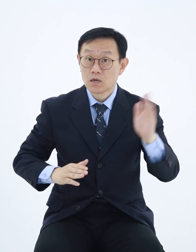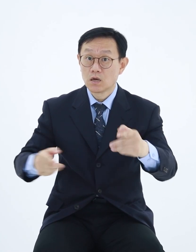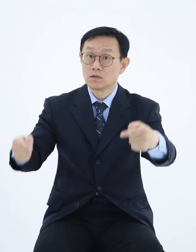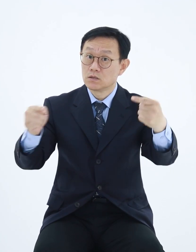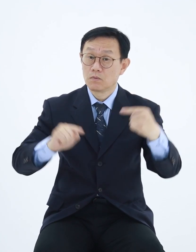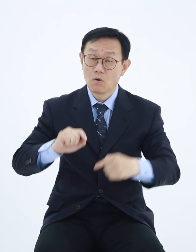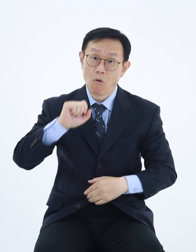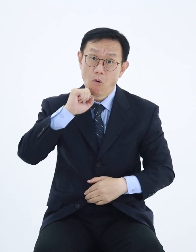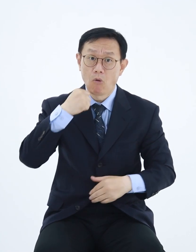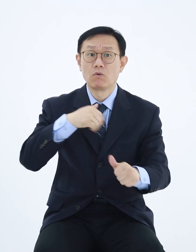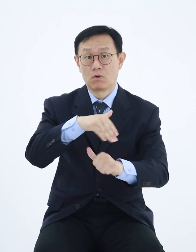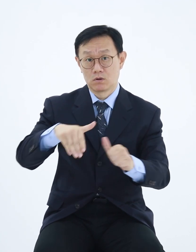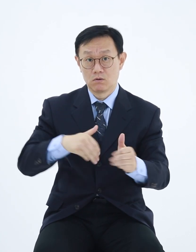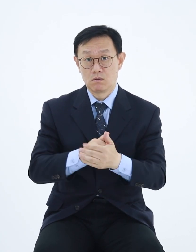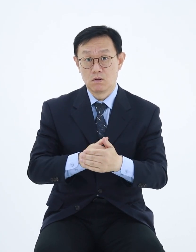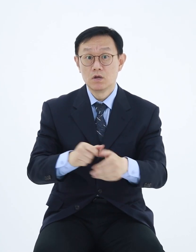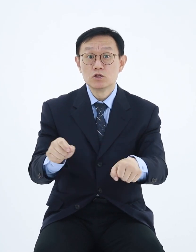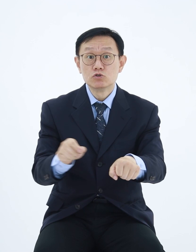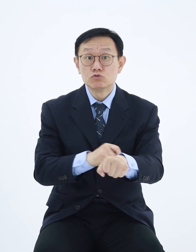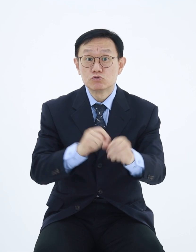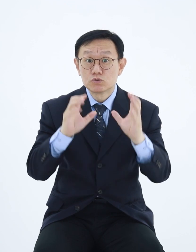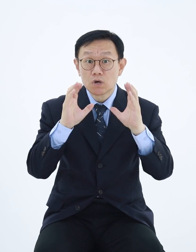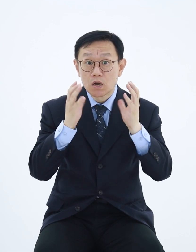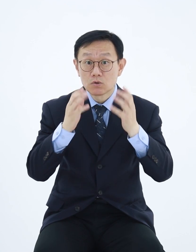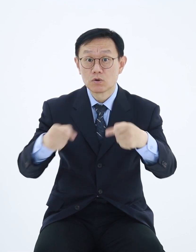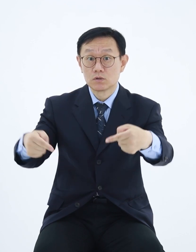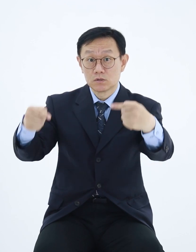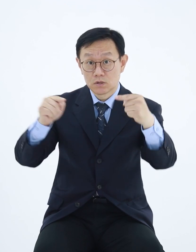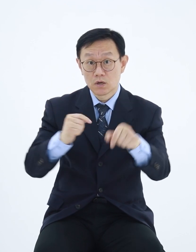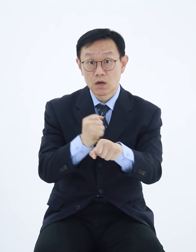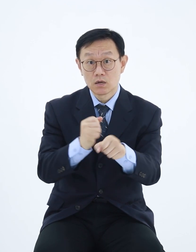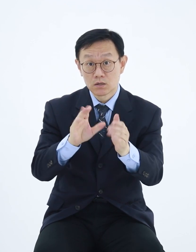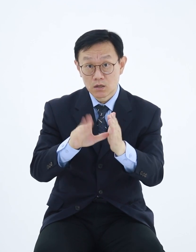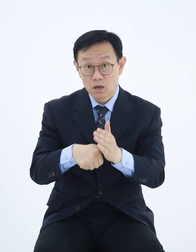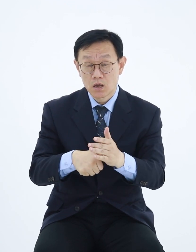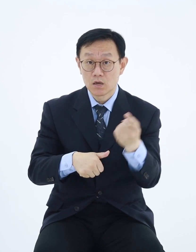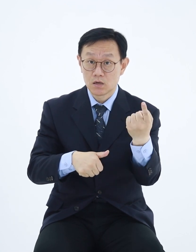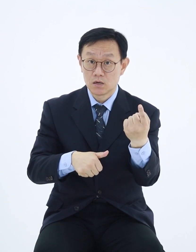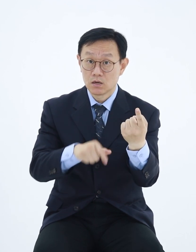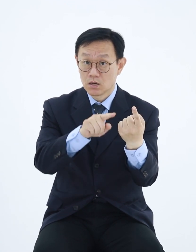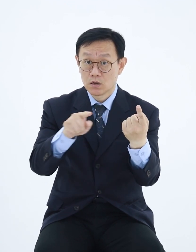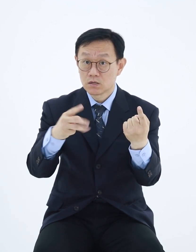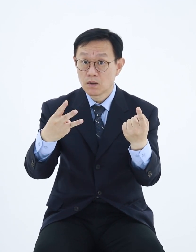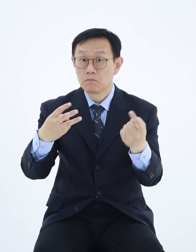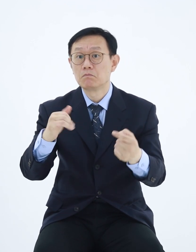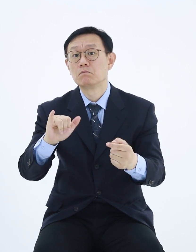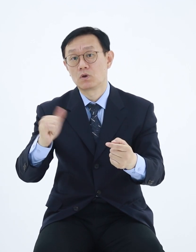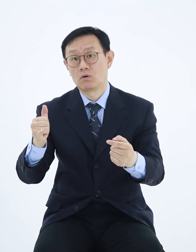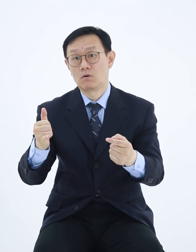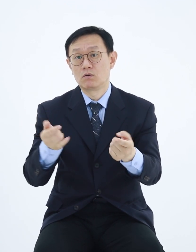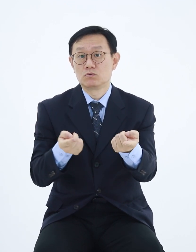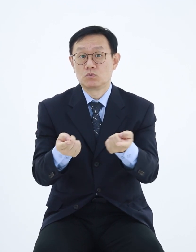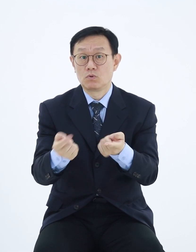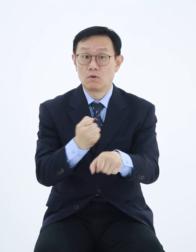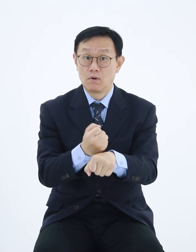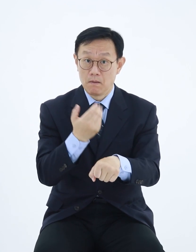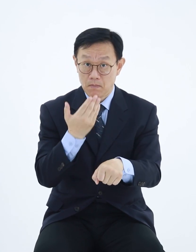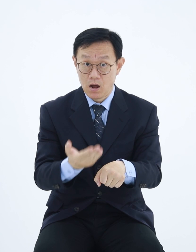하는 것입니다. 특수아동 입실 시 장애 정도에 따라 1명에서 3명까지 정원을 조정할 수